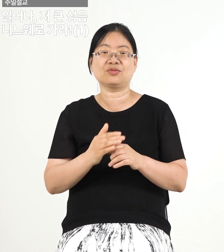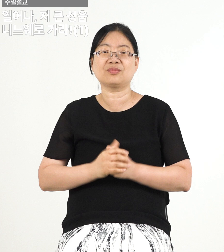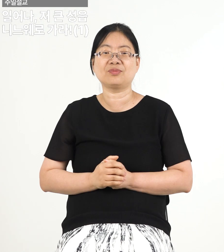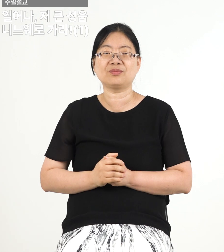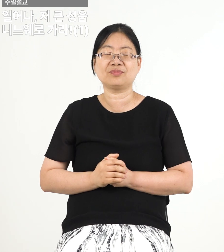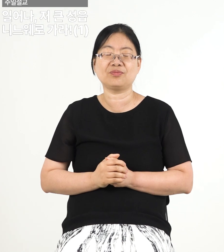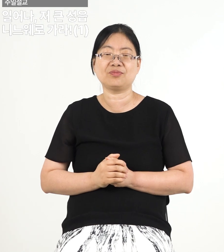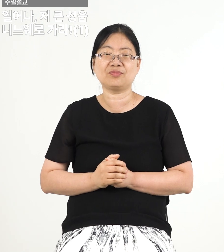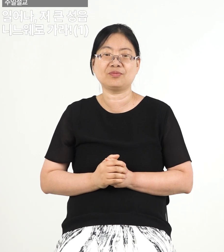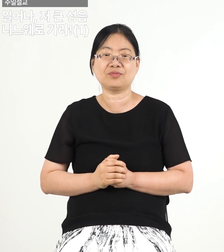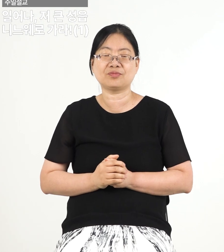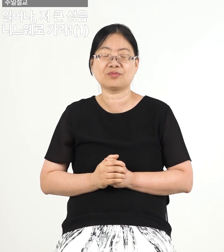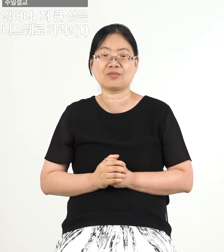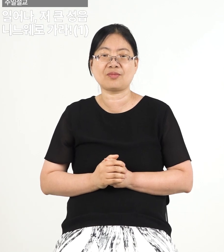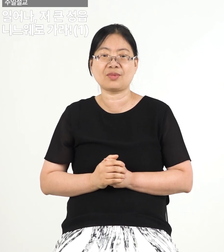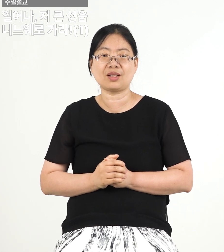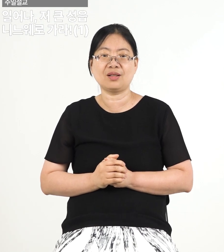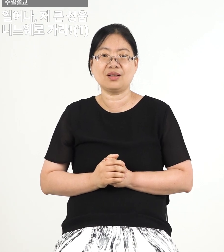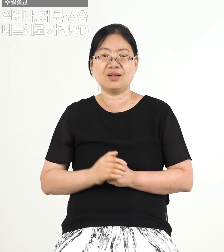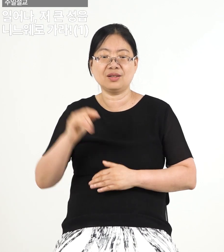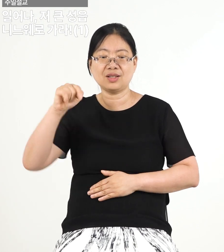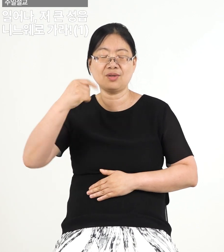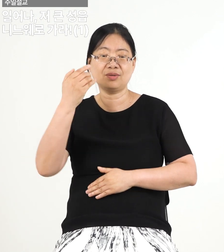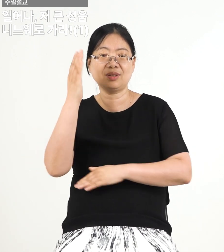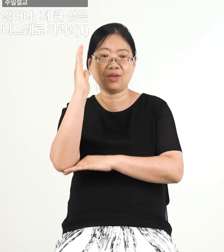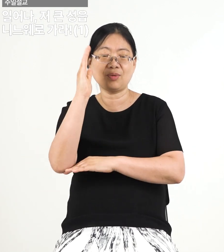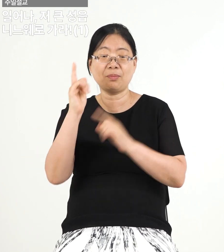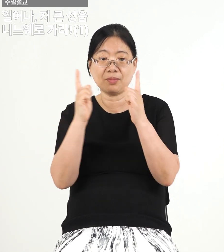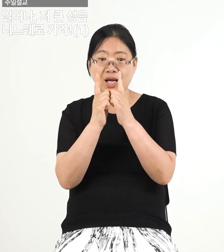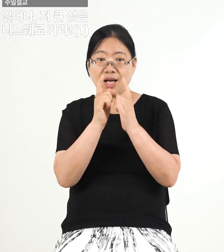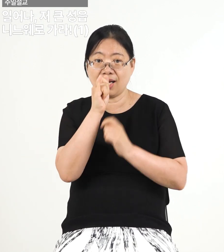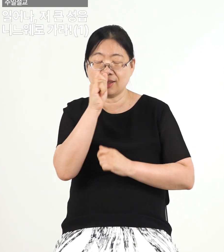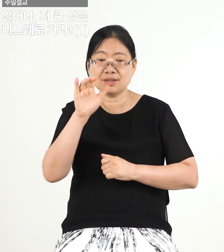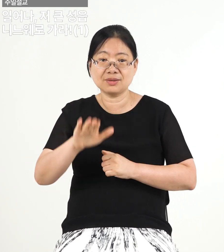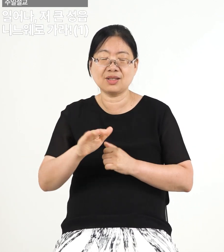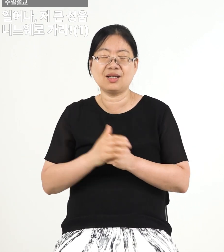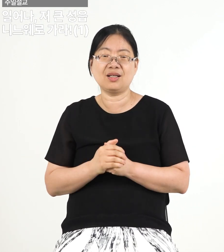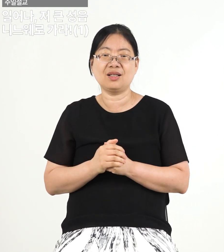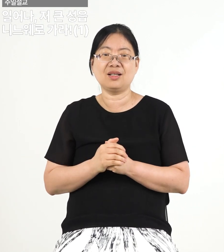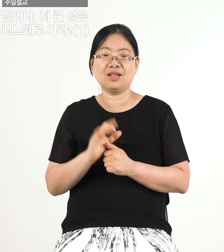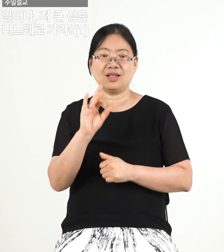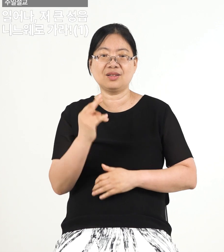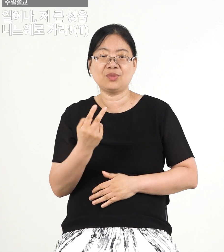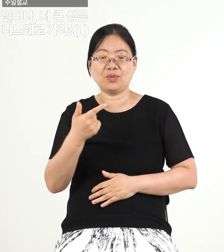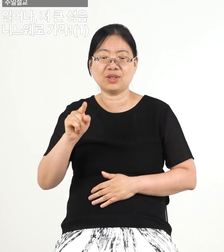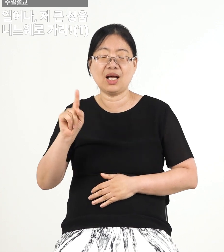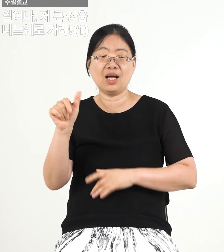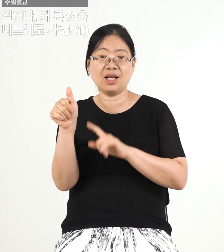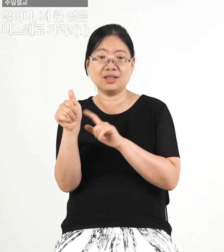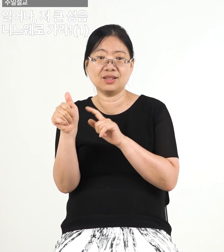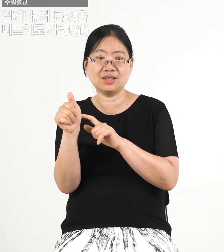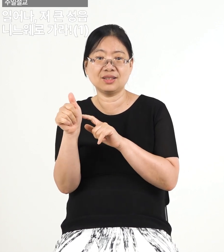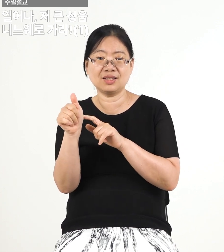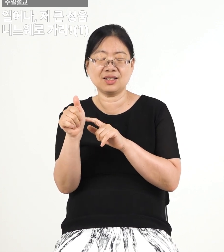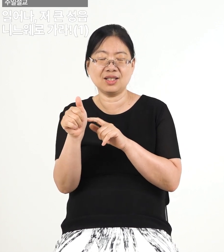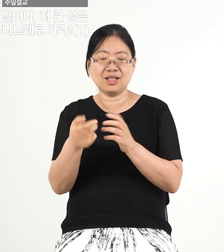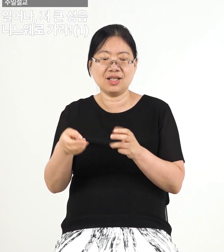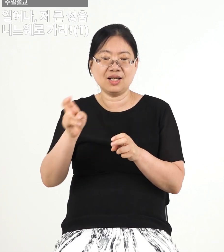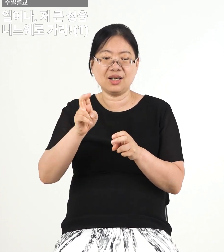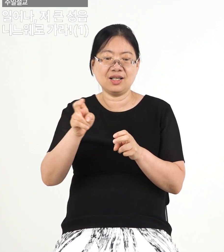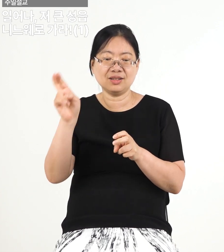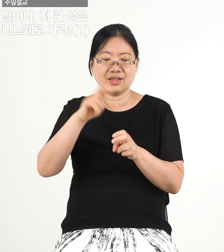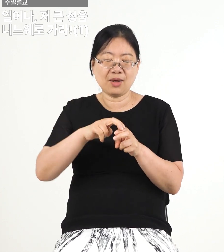이제 다음 설교에도 우리가 만나겠지만 그는 타고 있던 배가